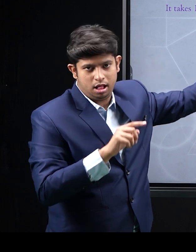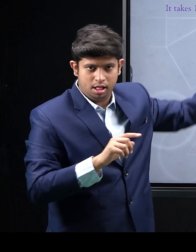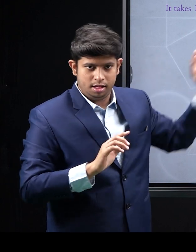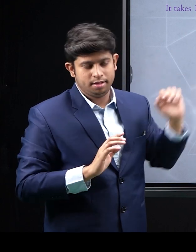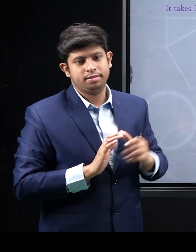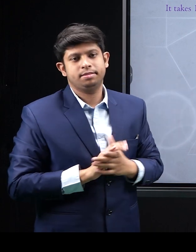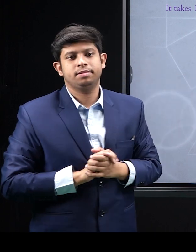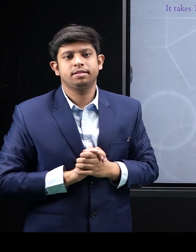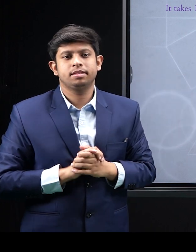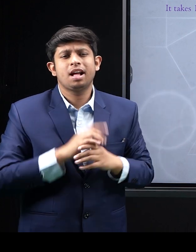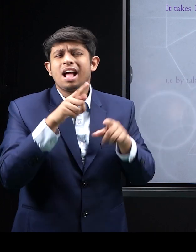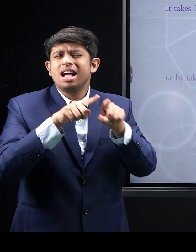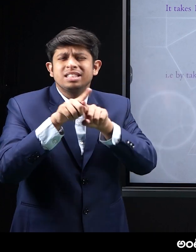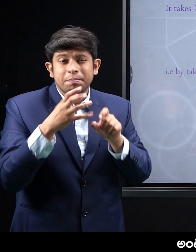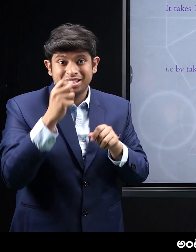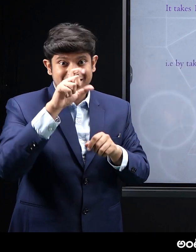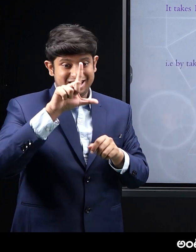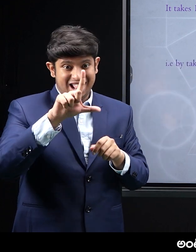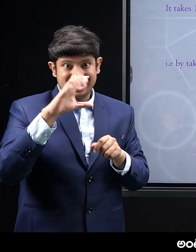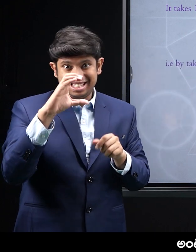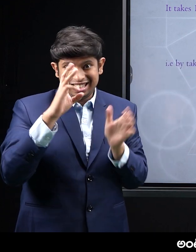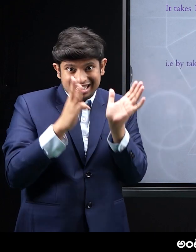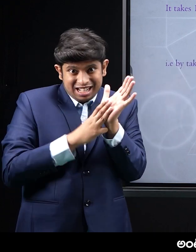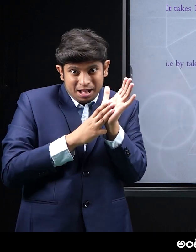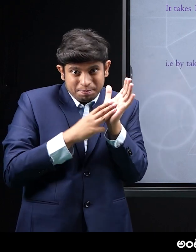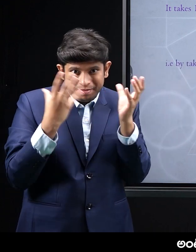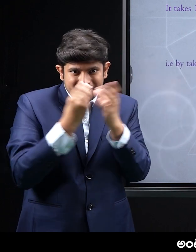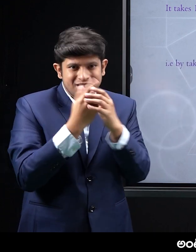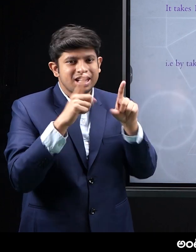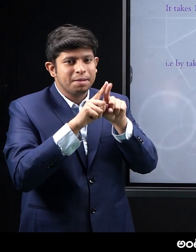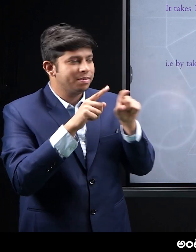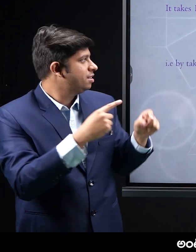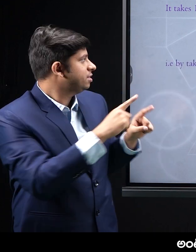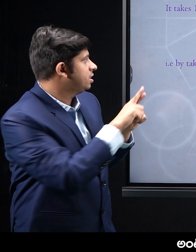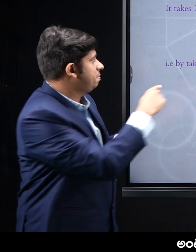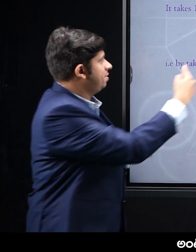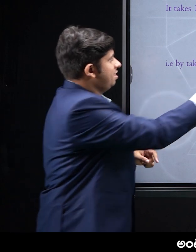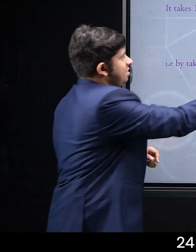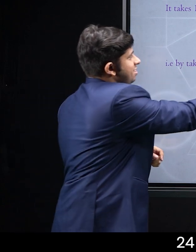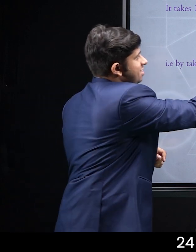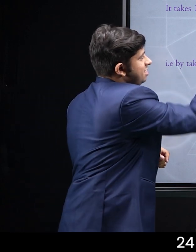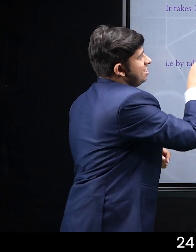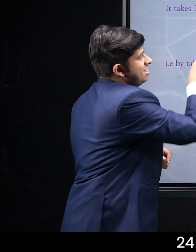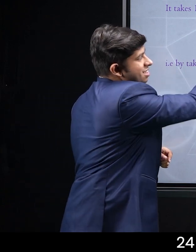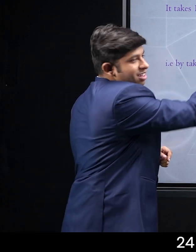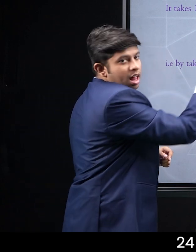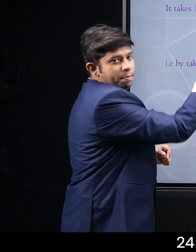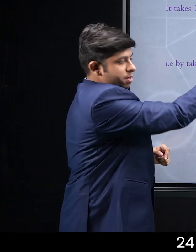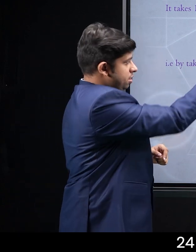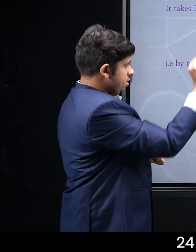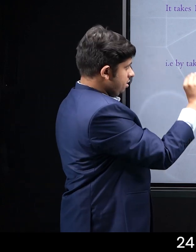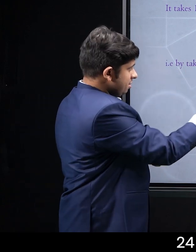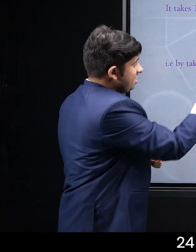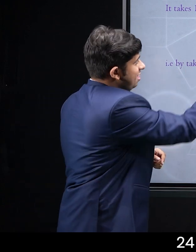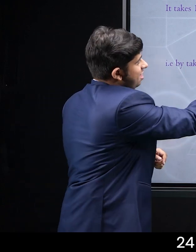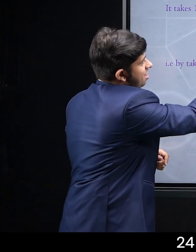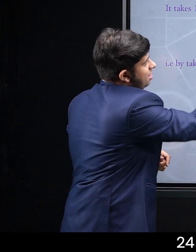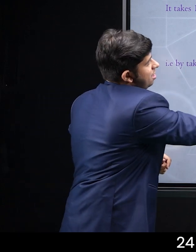ఈజ్ ఈక్వల్ టు 1. అంటే ఎల్సిఎం తీసుకోవటం ద్వారా మనకు లభిస్తుంది 24 ఇంటూ 18 ప్లస్ x